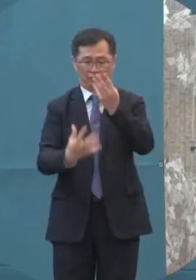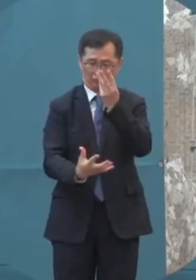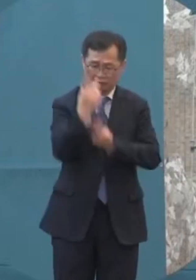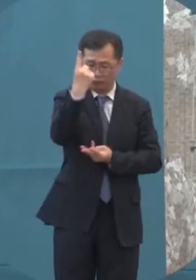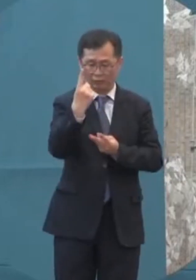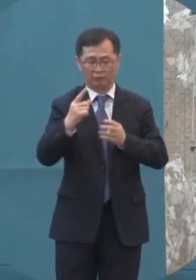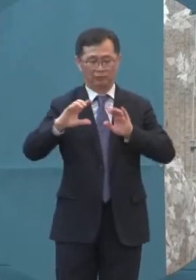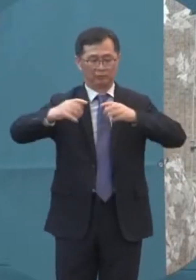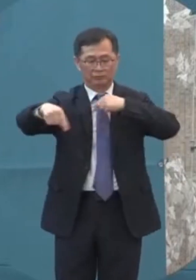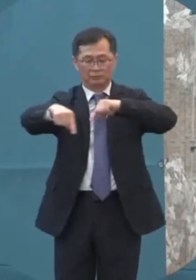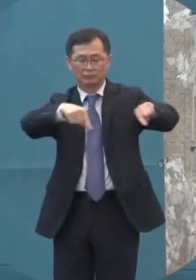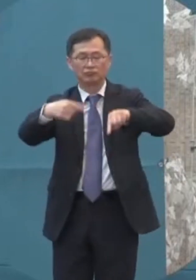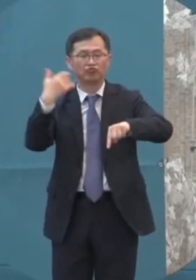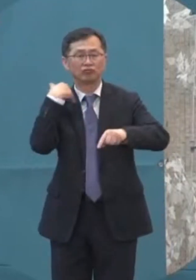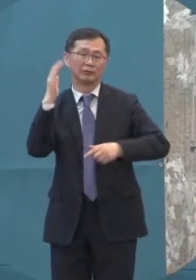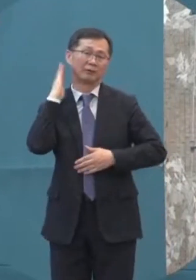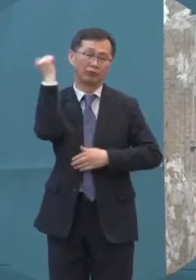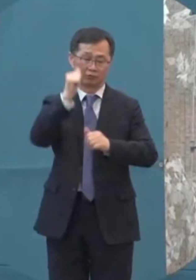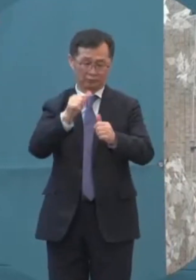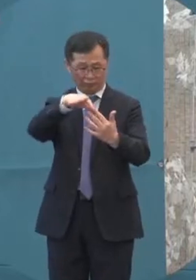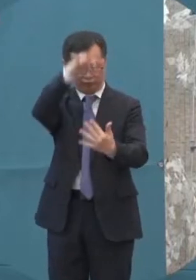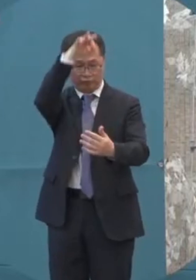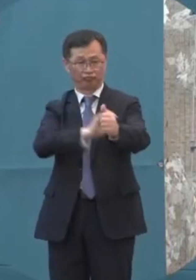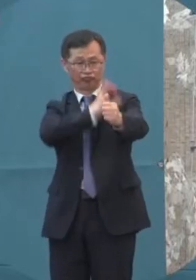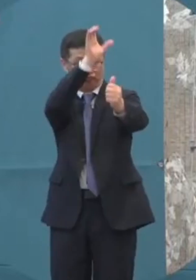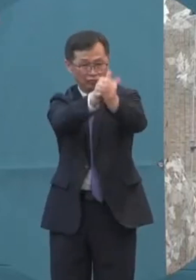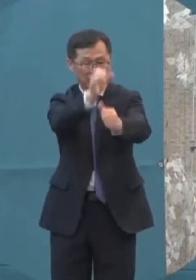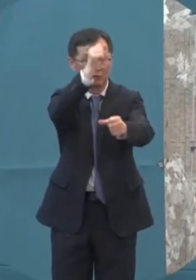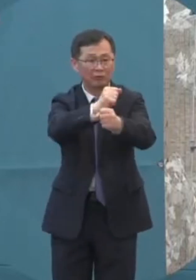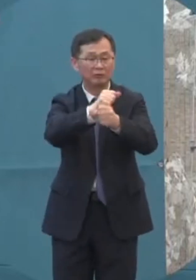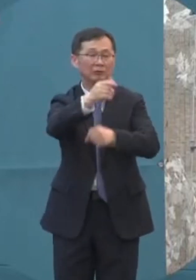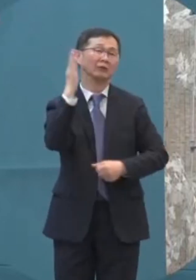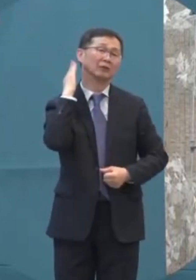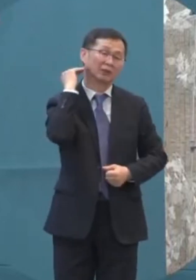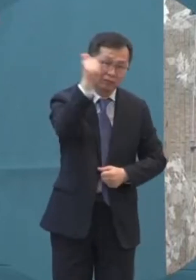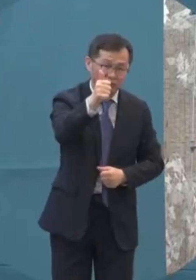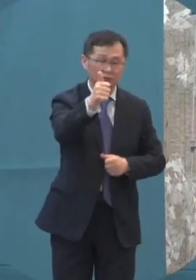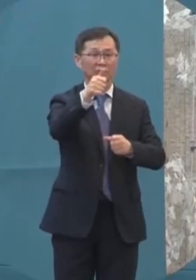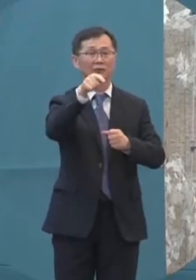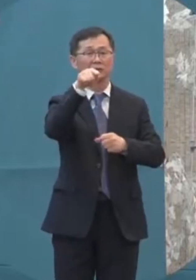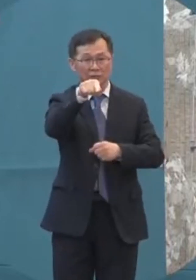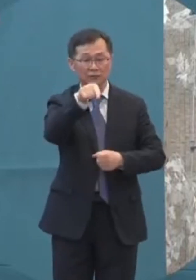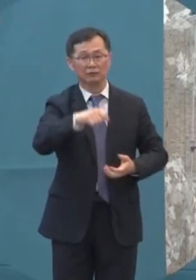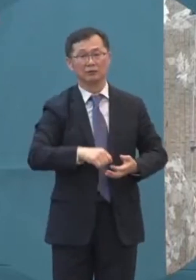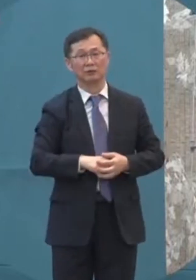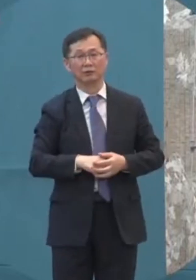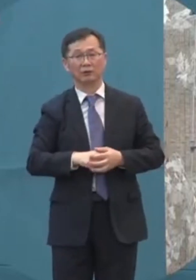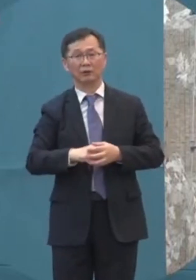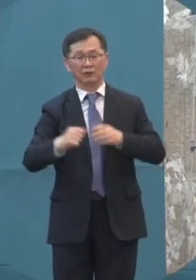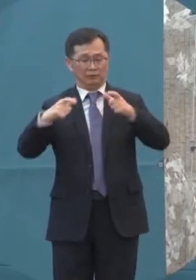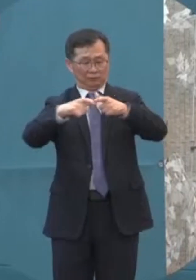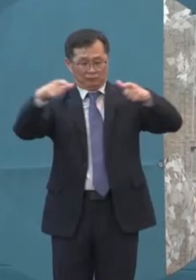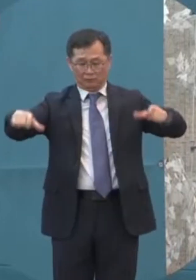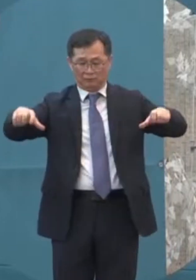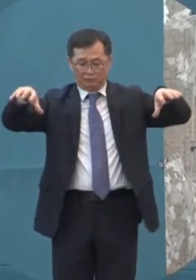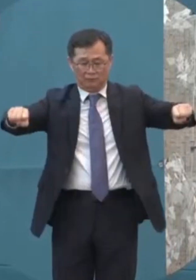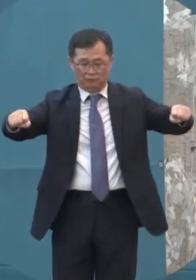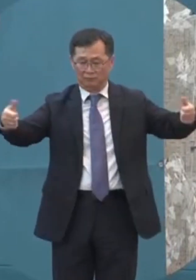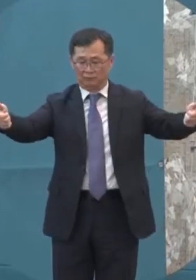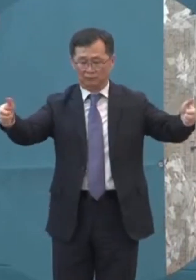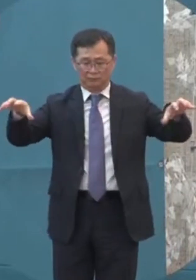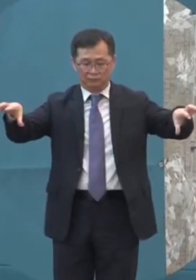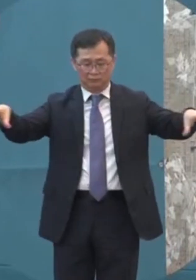통합형 지도자를 대통령으로 뽑고 그 대통령이 거대 양당의